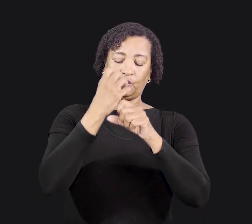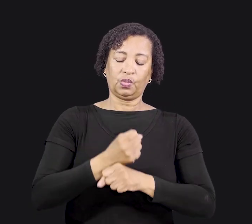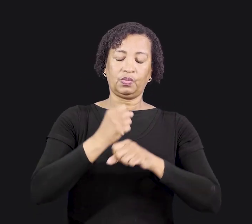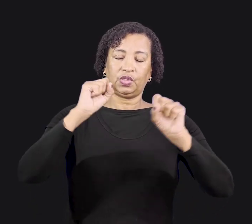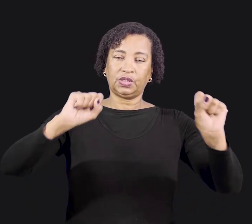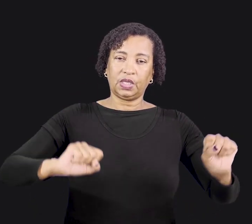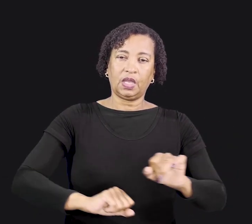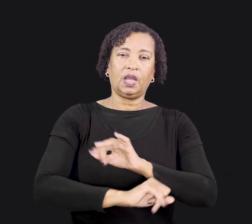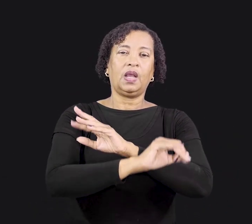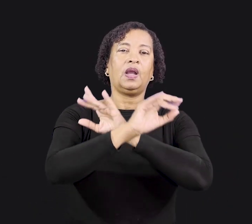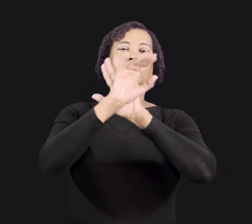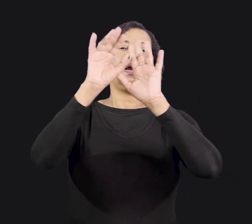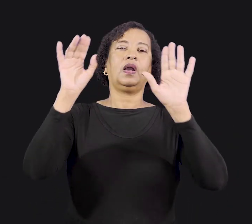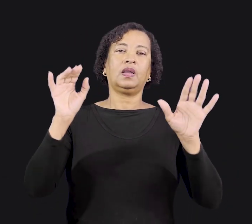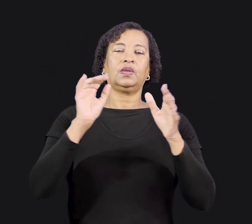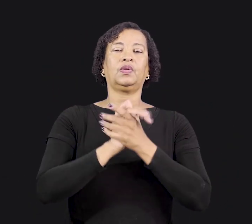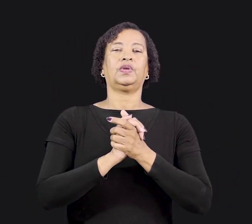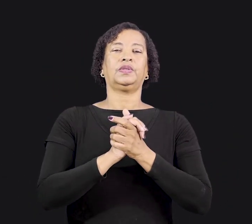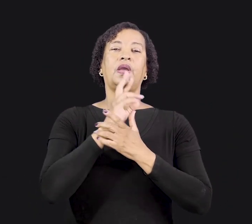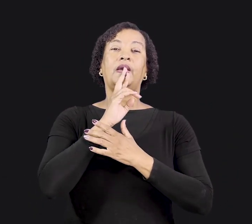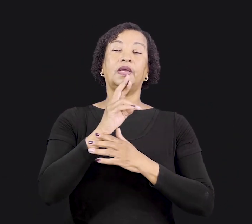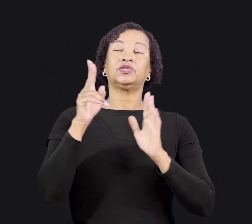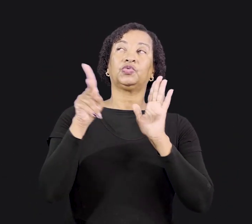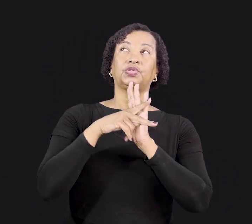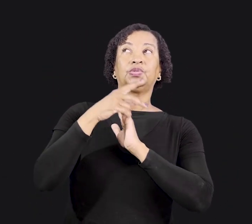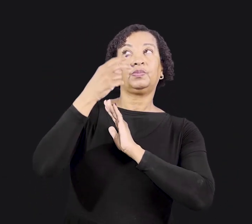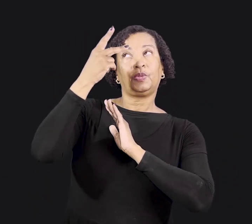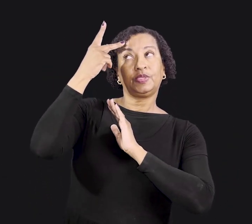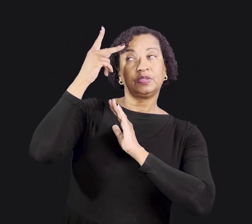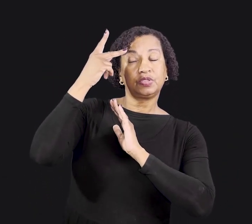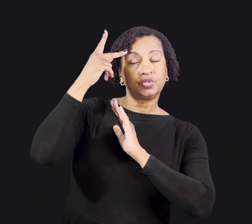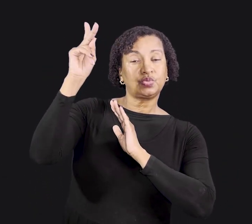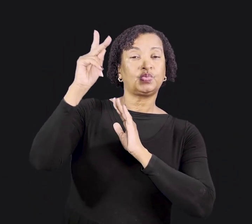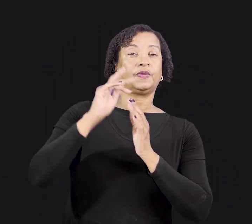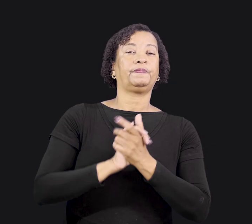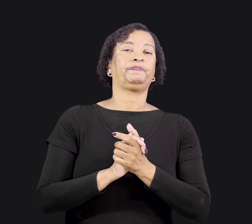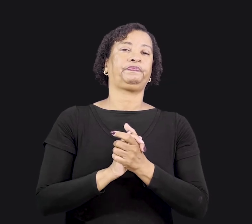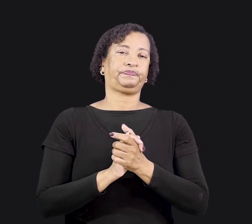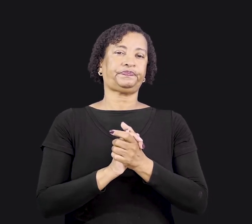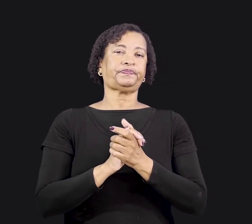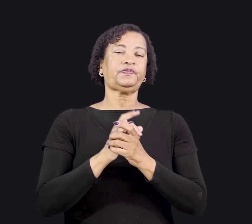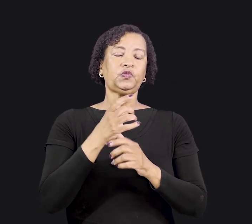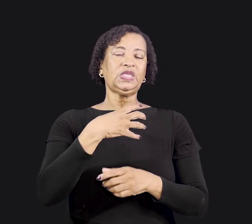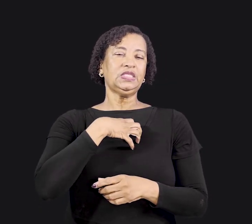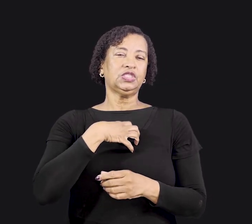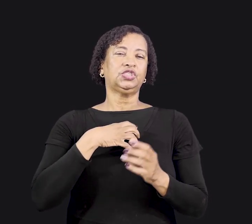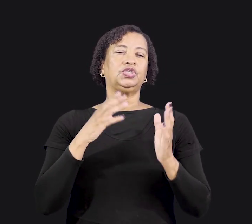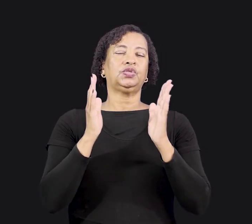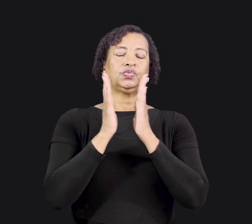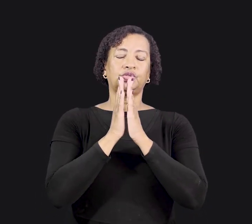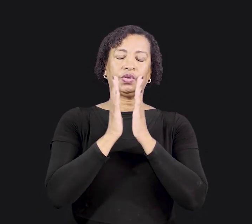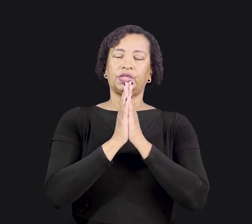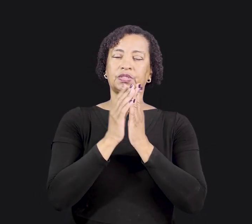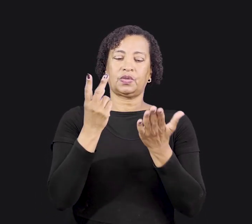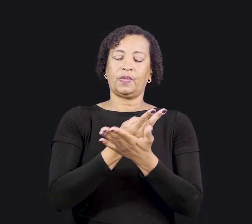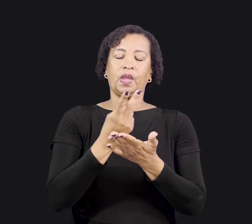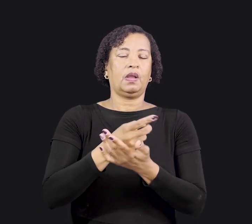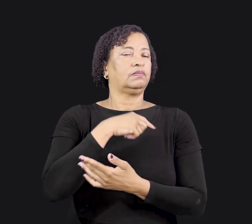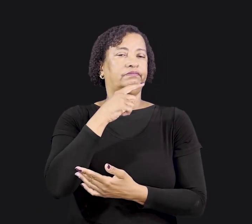e a glória. O resultado pertence a ti. Com esse modelo de oração, não tem como você errar. No capítulo 6 de